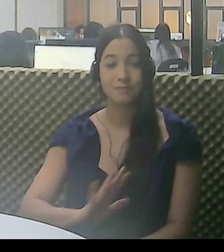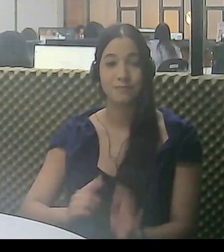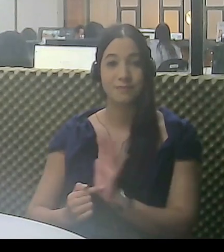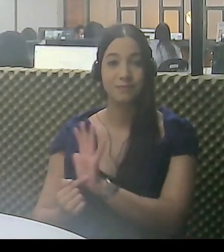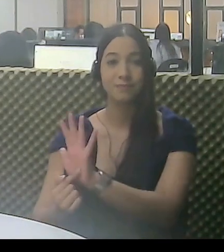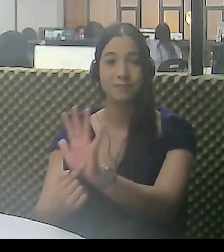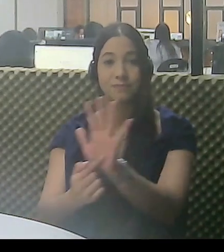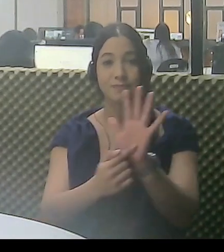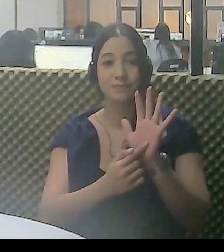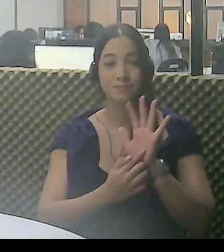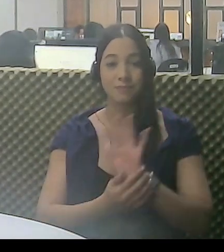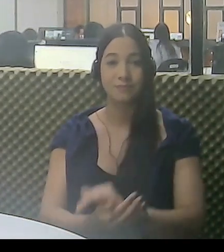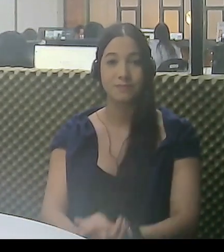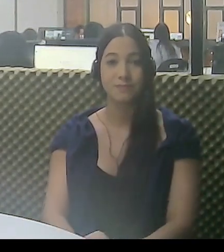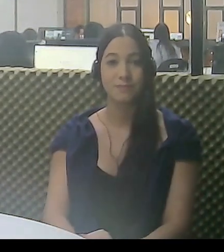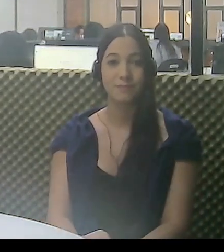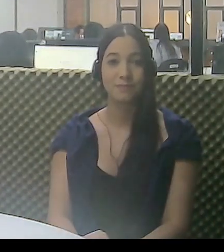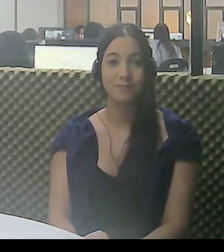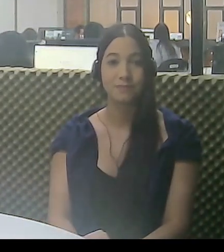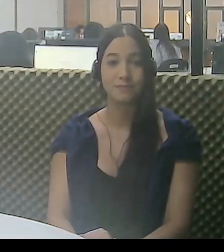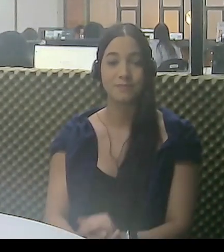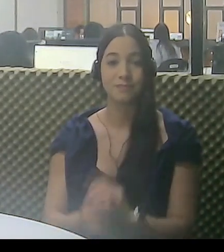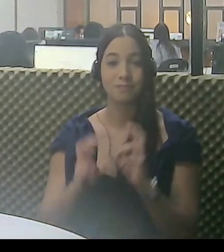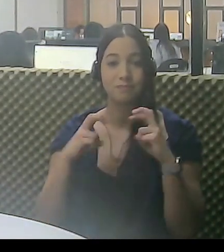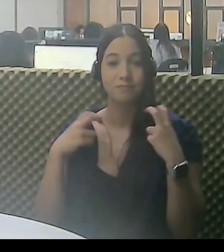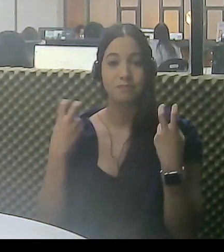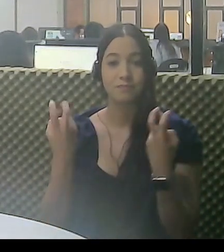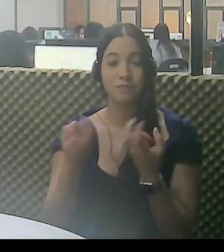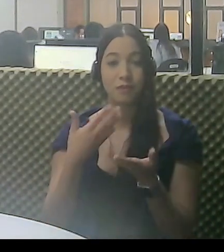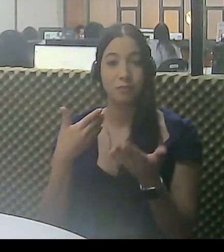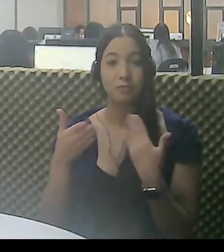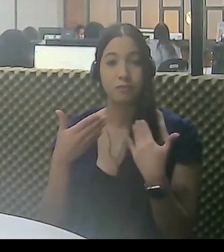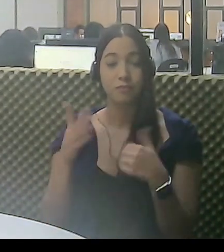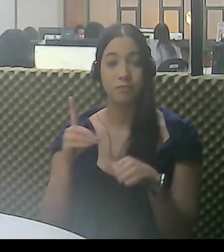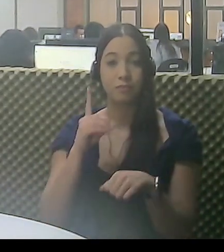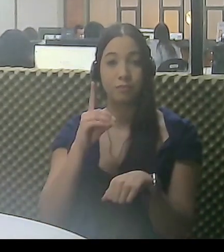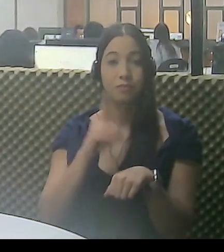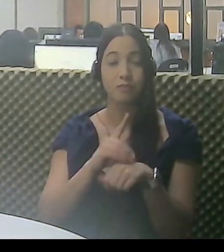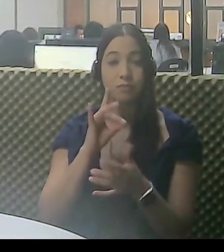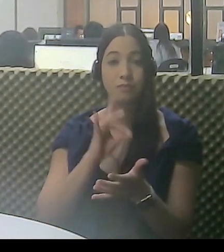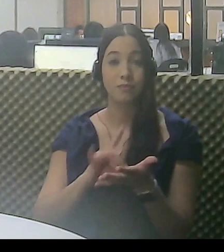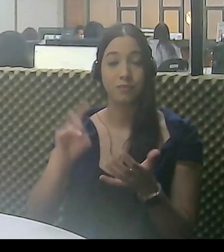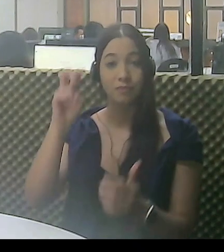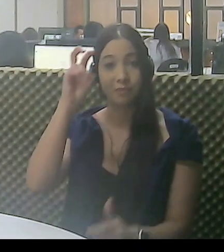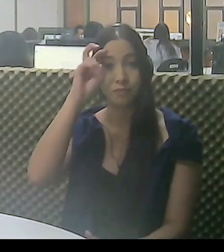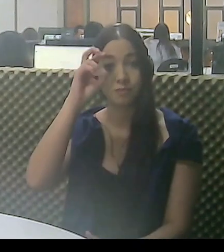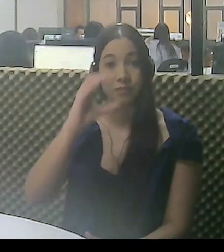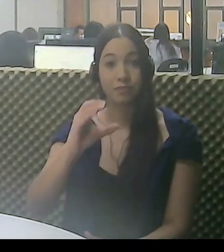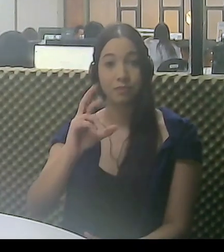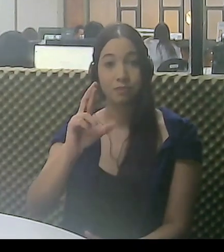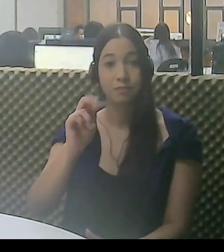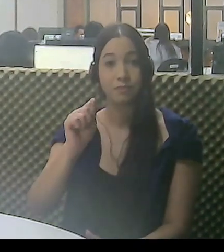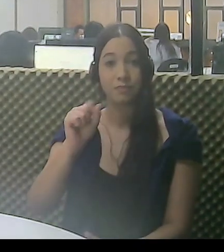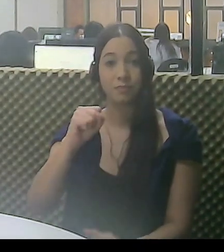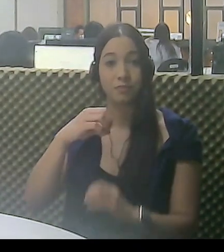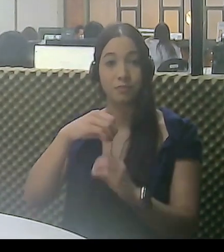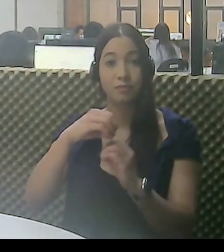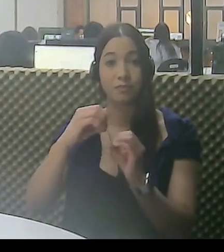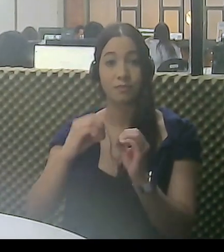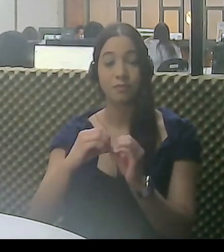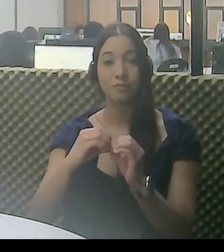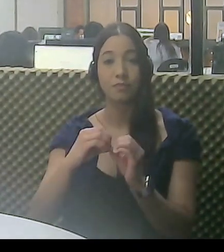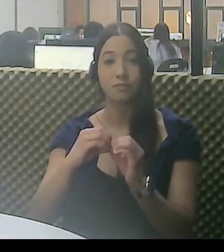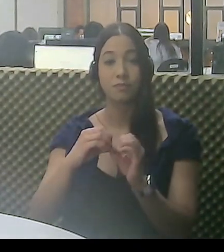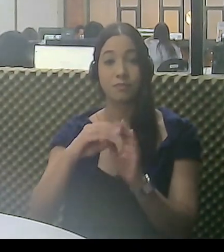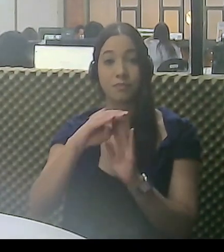destaque nacional. Roda de conversa sobre combate à dengue acontece nesta quinta no Cras Shopping Park. Como parte